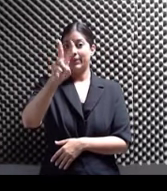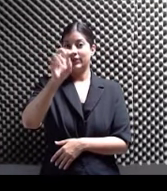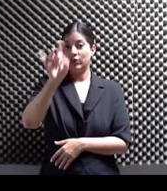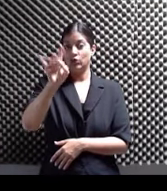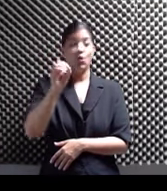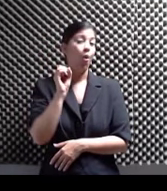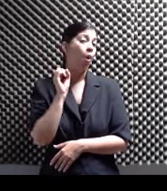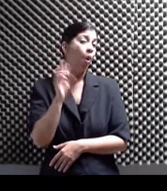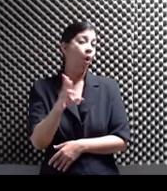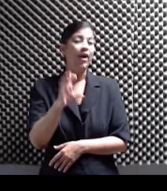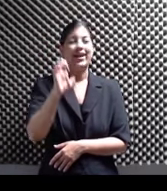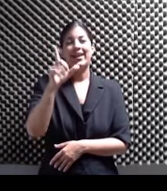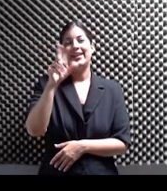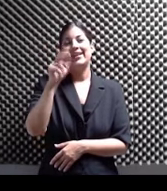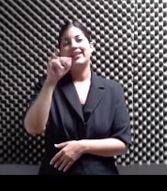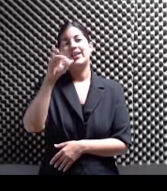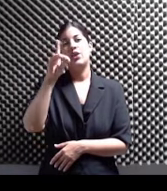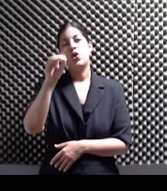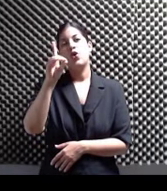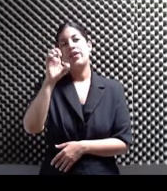787-397-1028 o